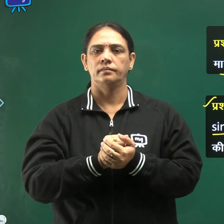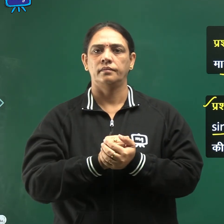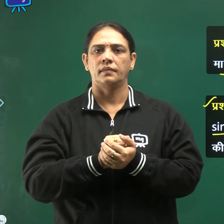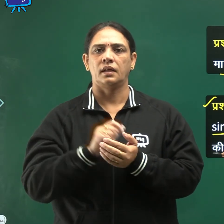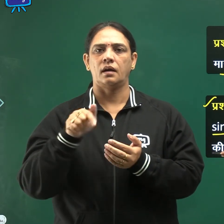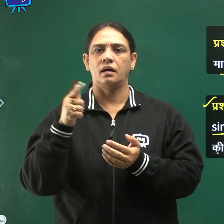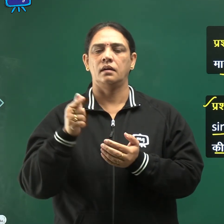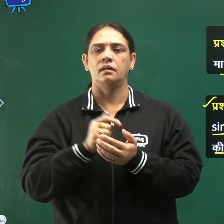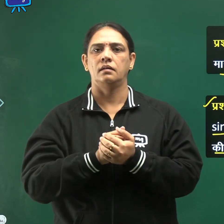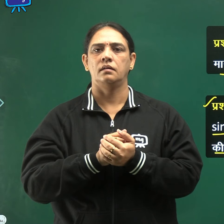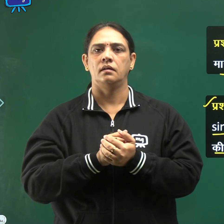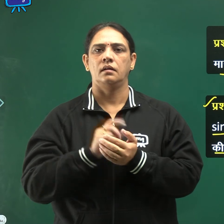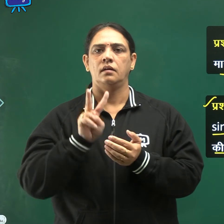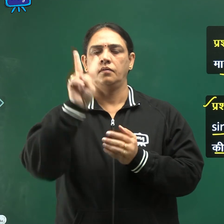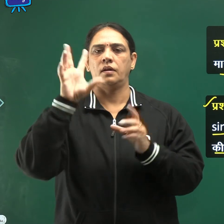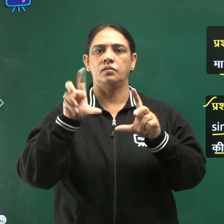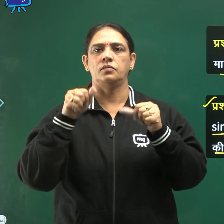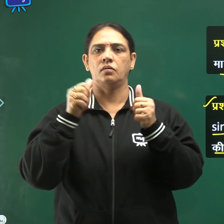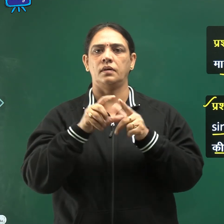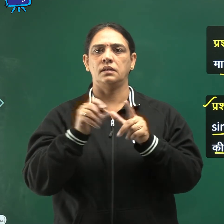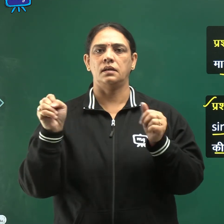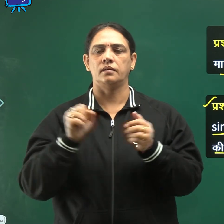का मान ज्ञात कीजिए।